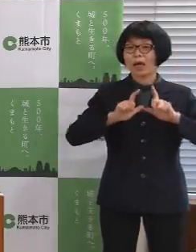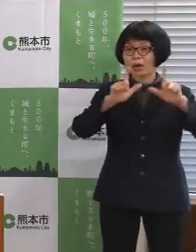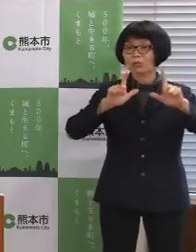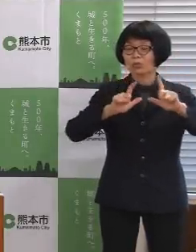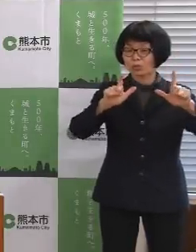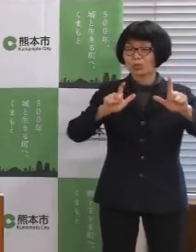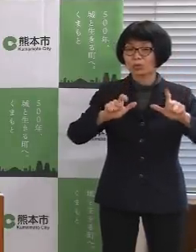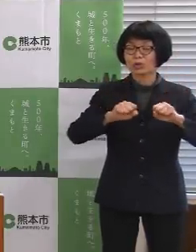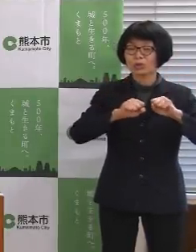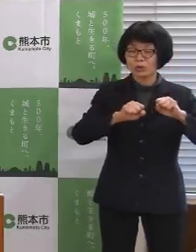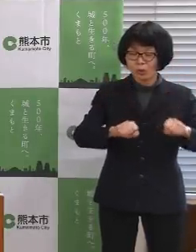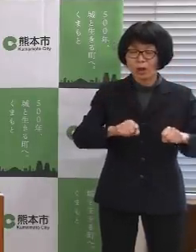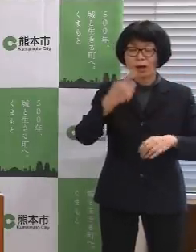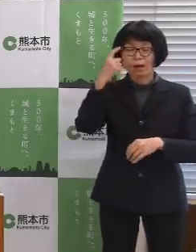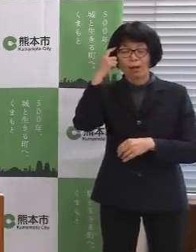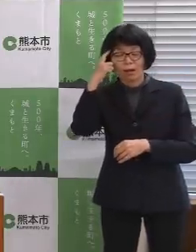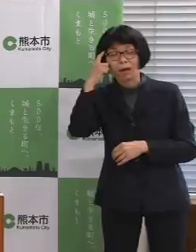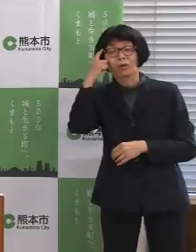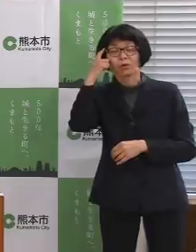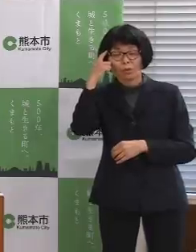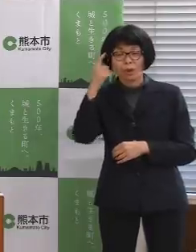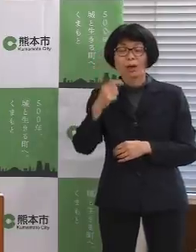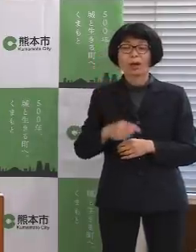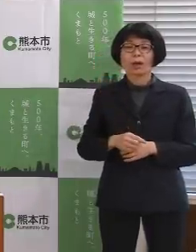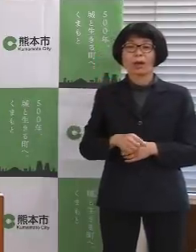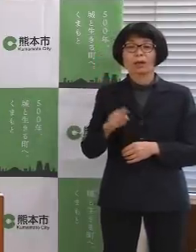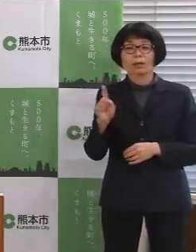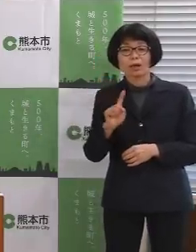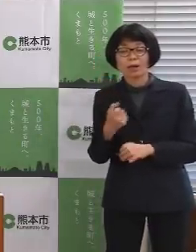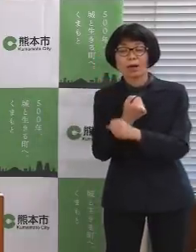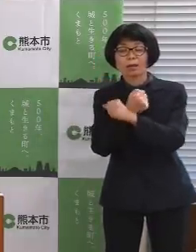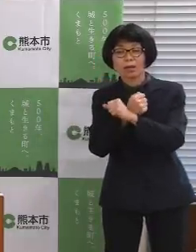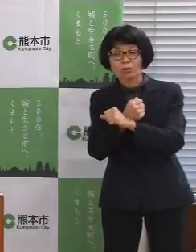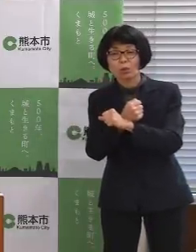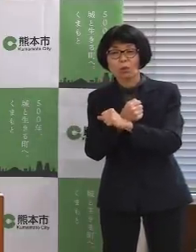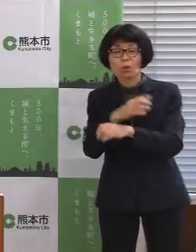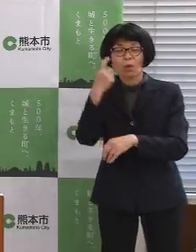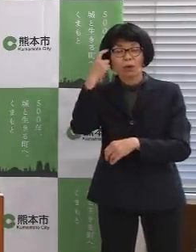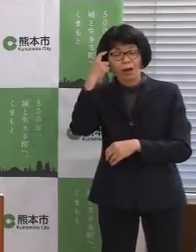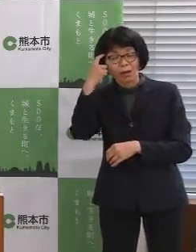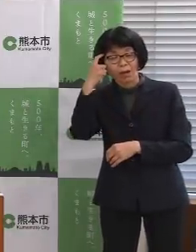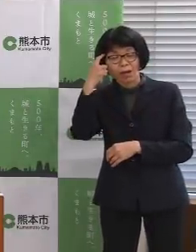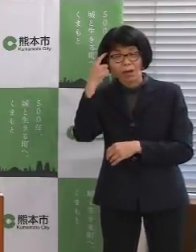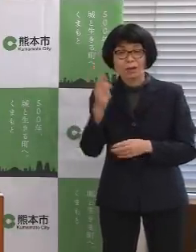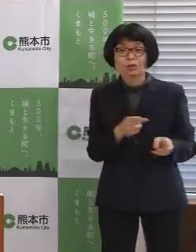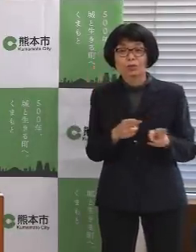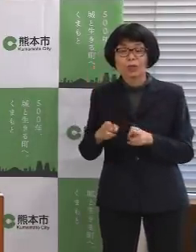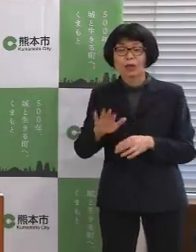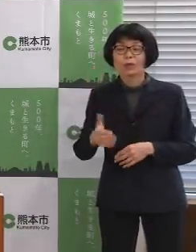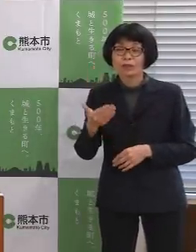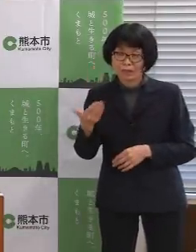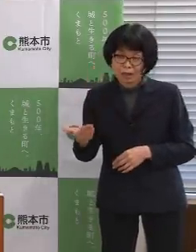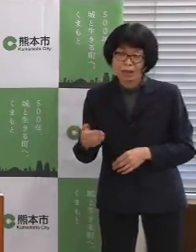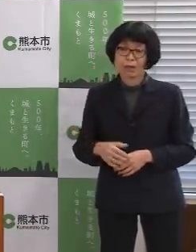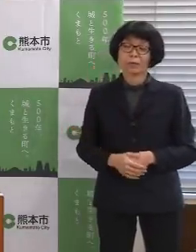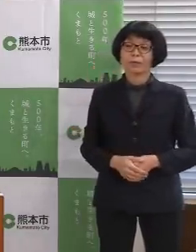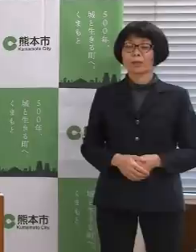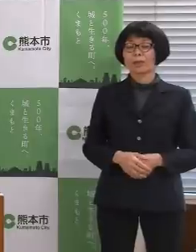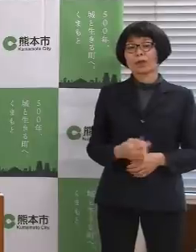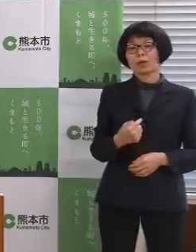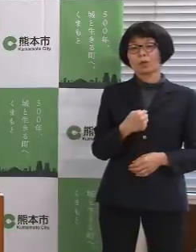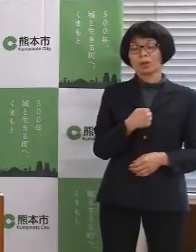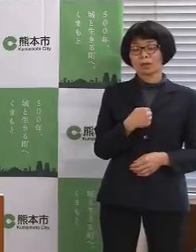そういうことを考えてみたりとか、うん、そういったこう検討されているとか、 は い、考えがあれば。 私自身もですね、